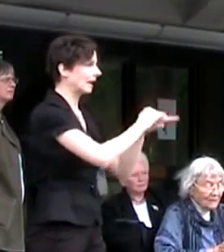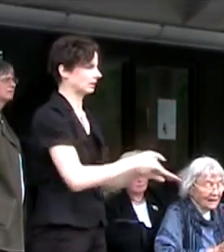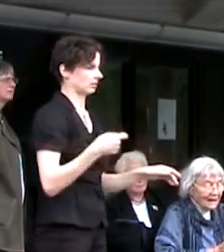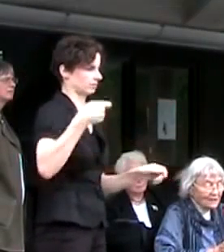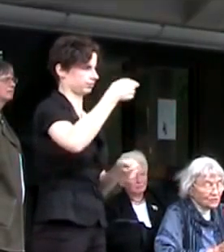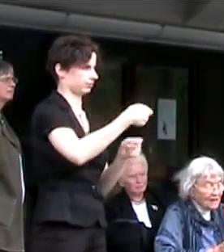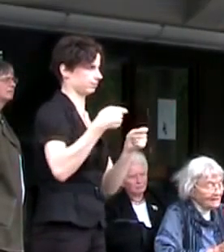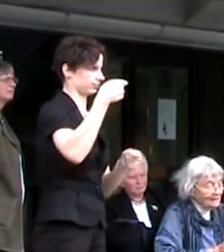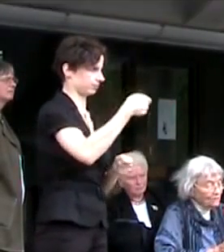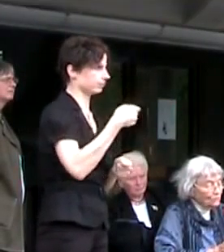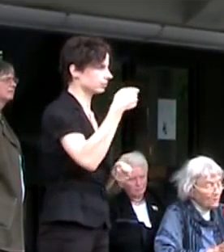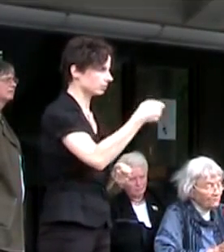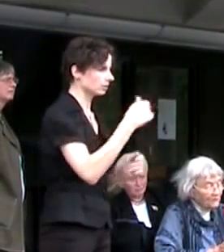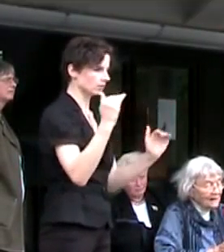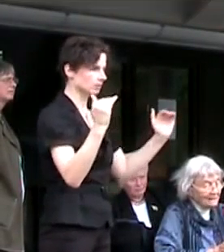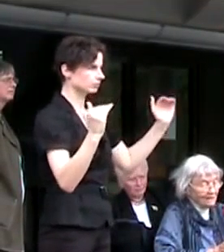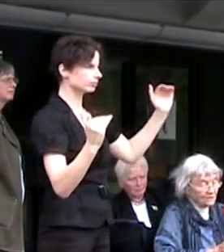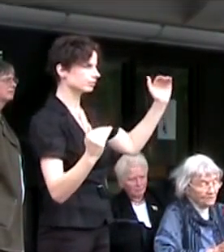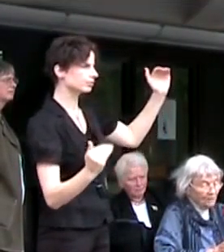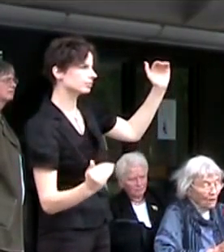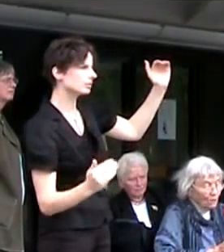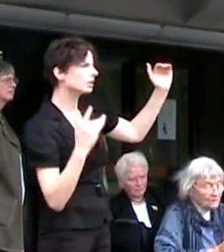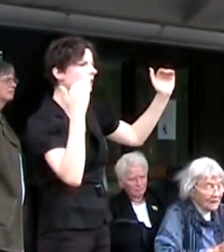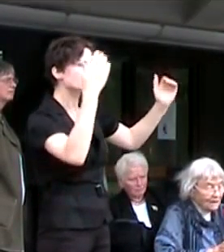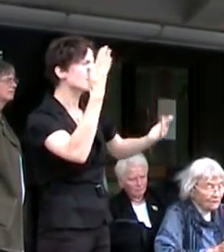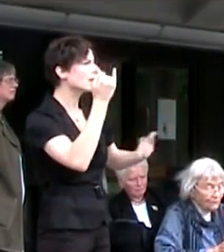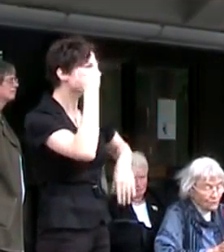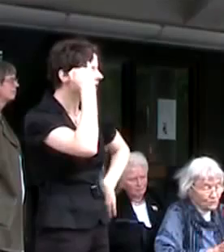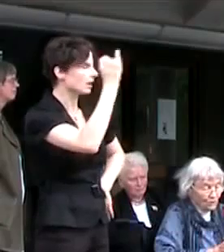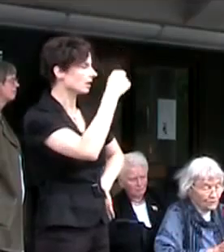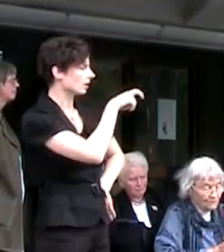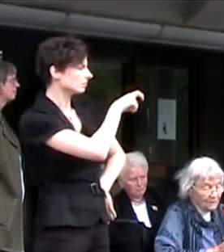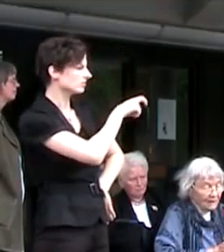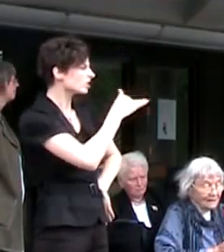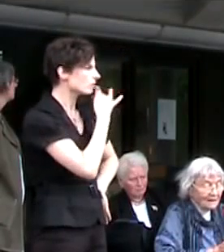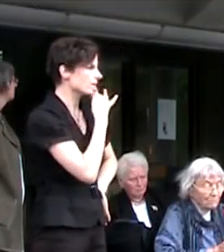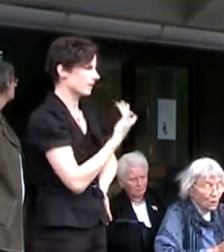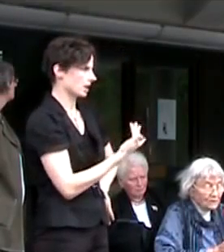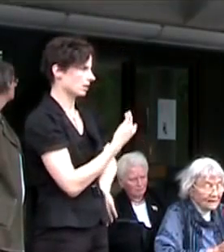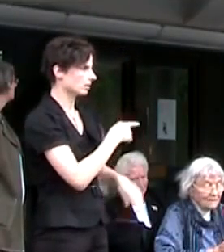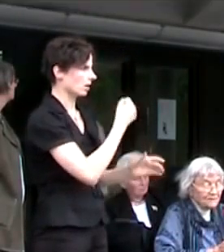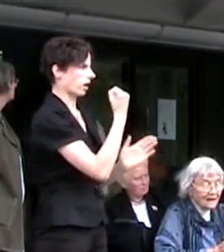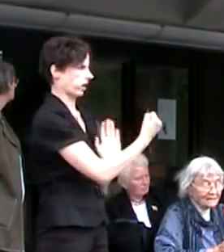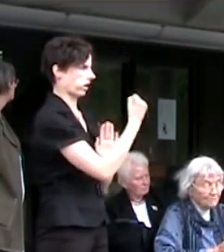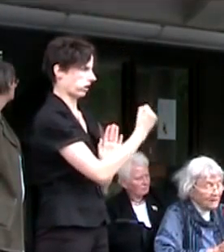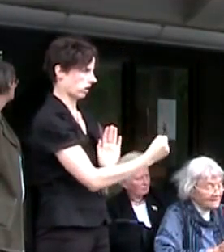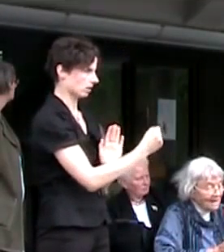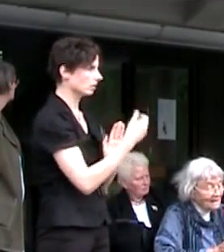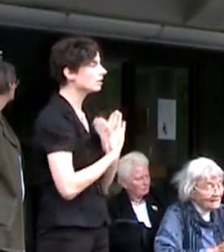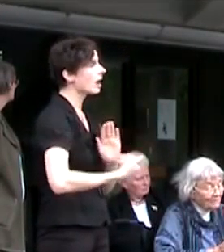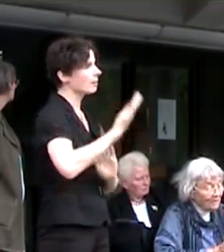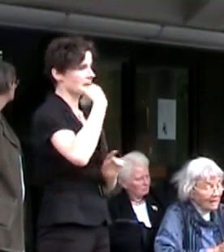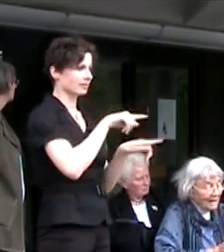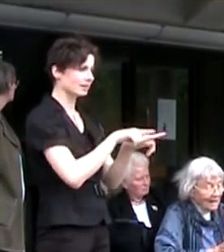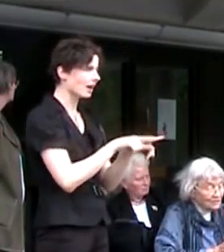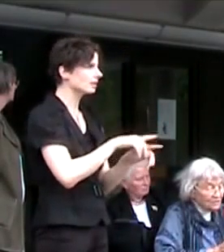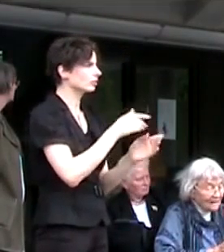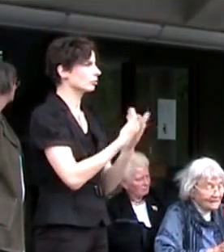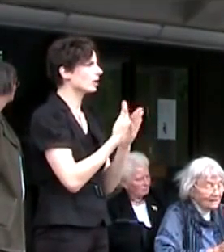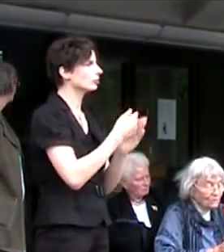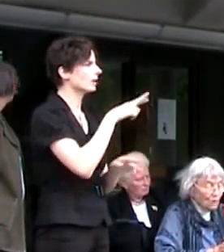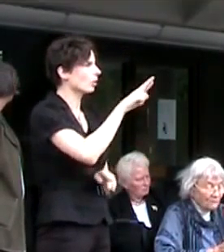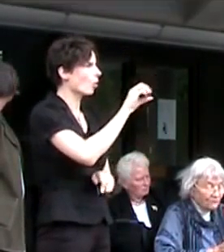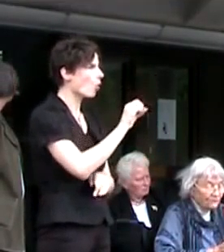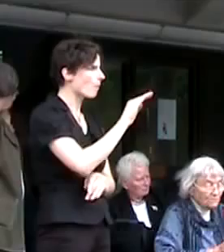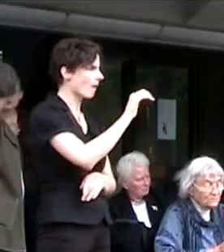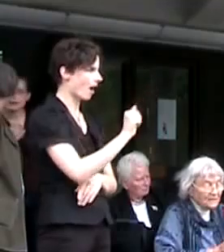Sinti entstand in den Köpfen Hitlers und seiner Gefolgsleute. Der Mord an den Psychiatriepatienten entstand